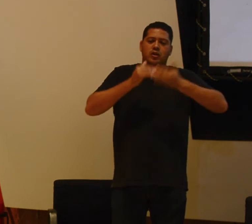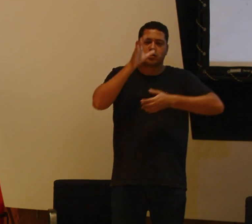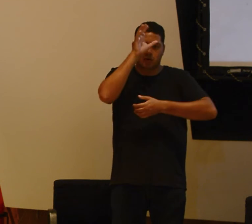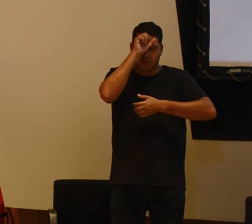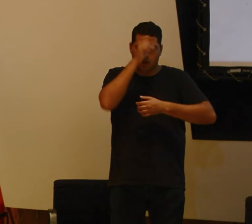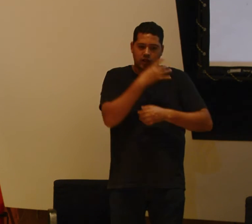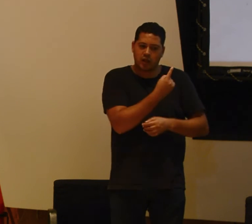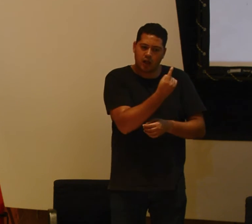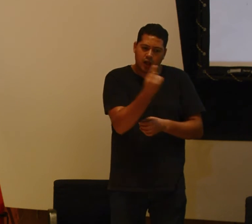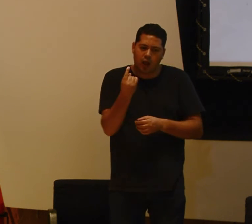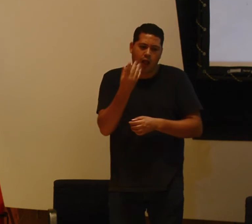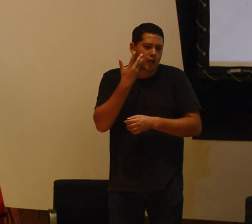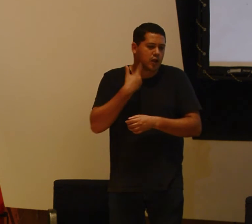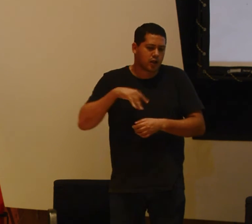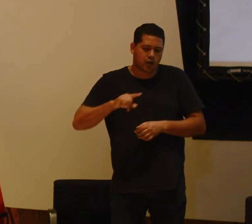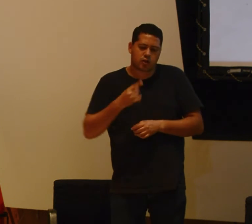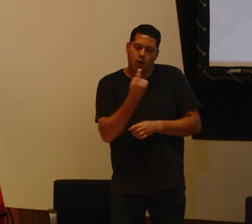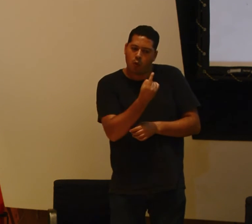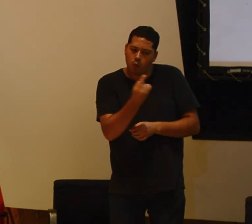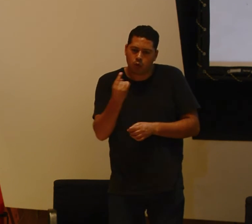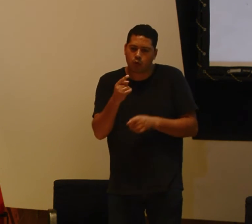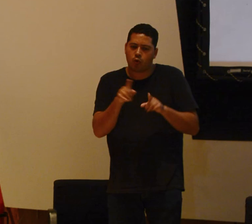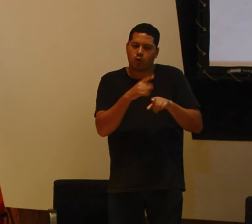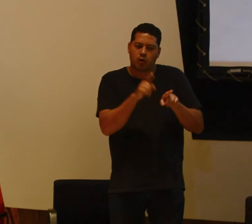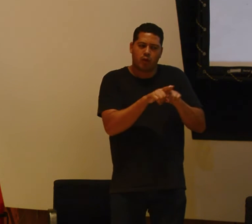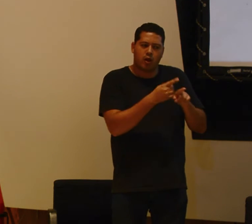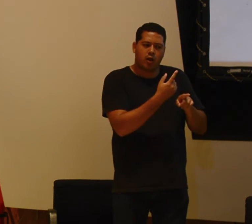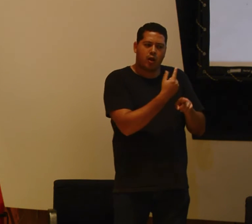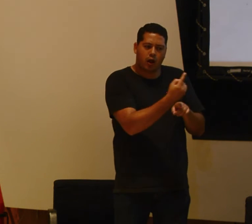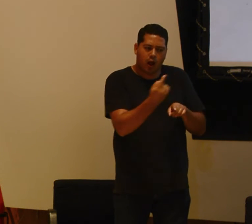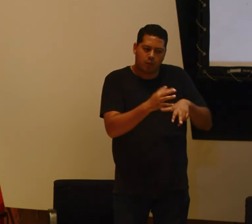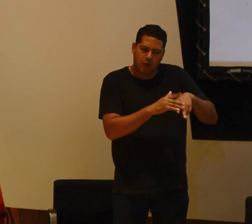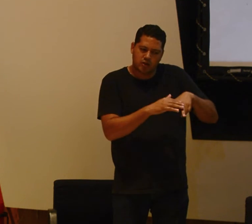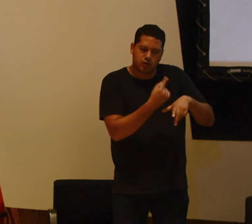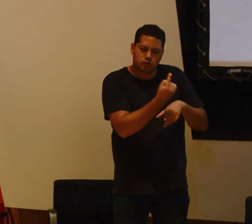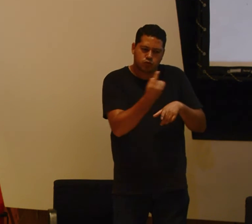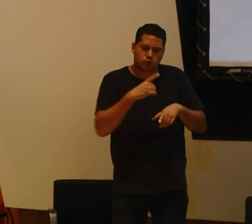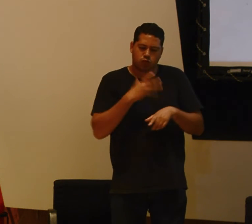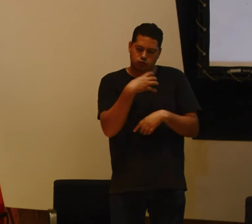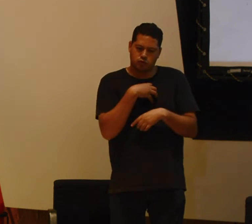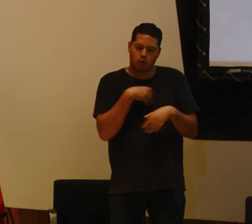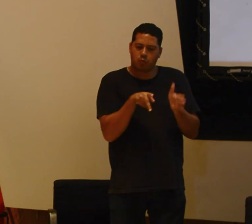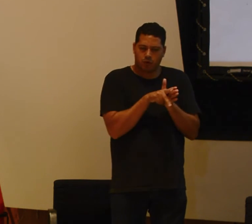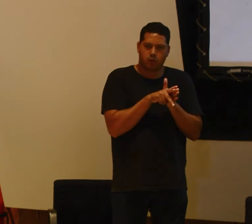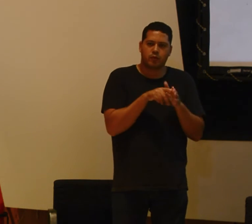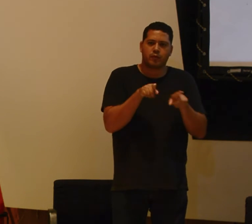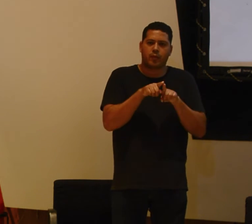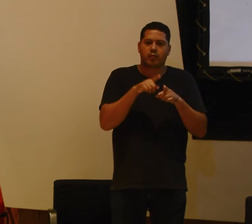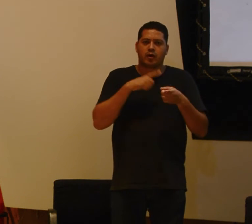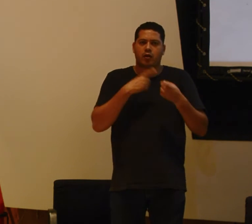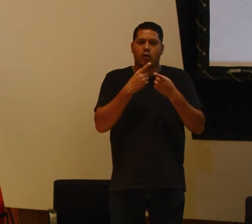criança é única, cada aluno é único, cada paciente é único. A gente que normalmente está aqui no lado do ensino musical, que tem um